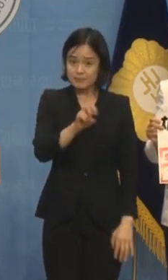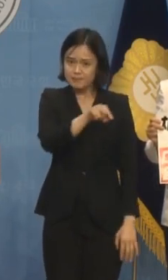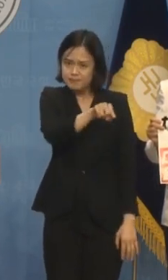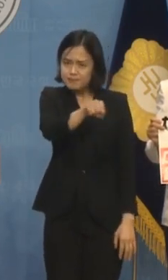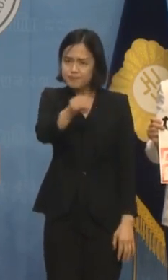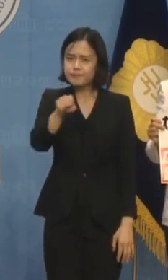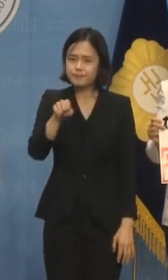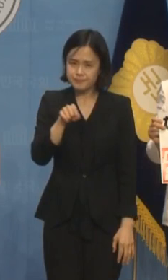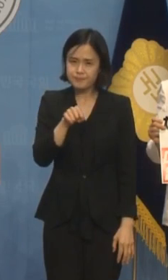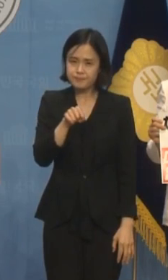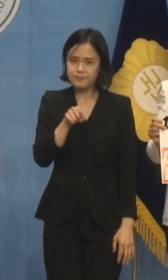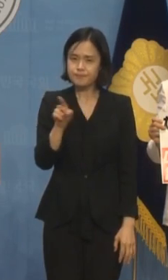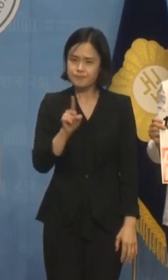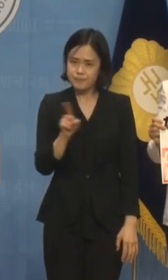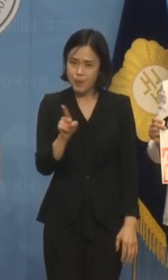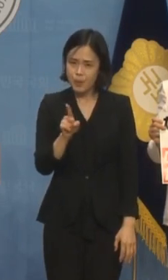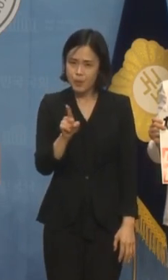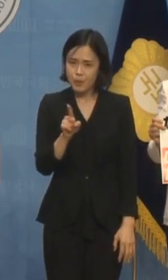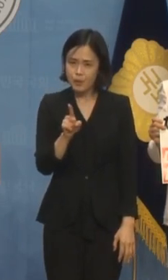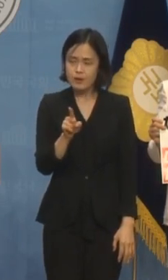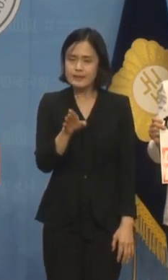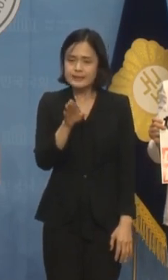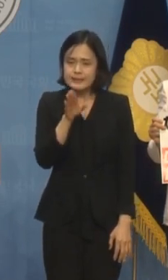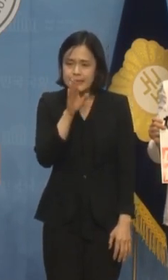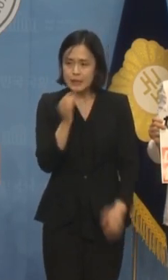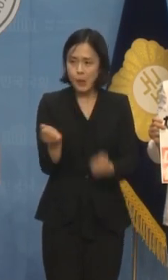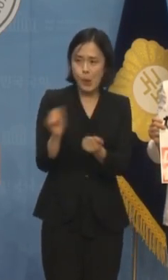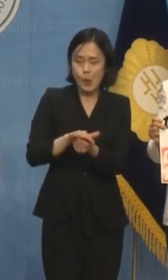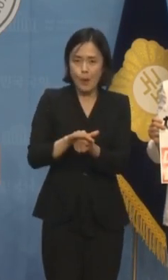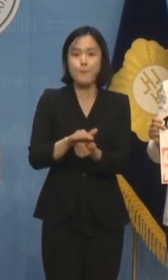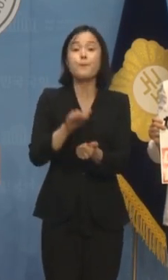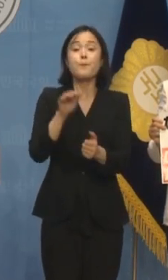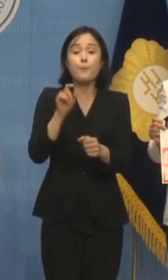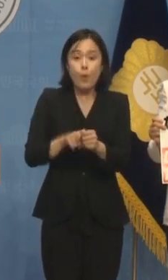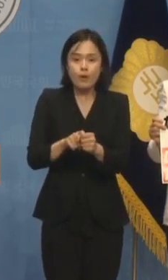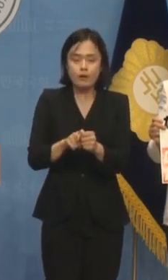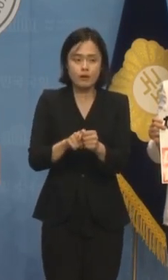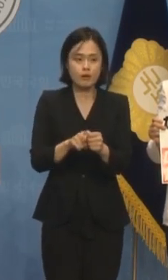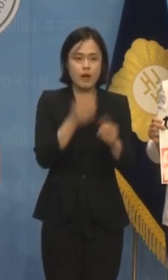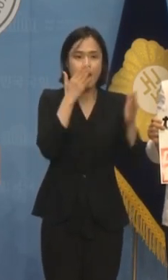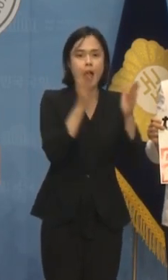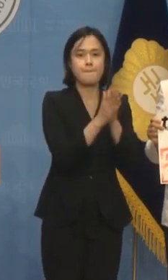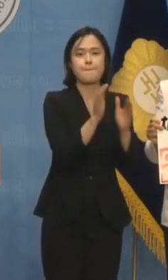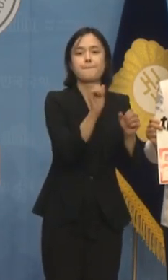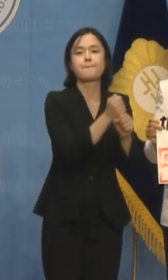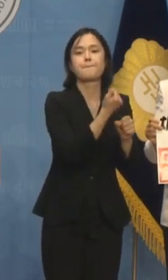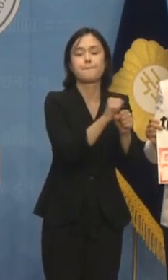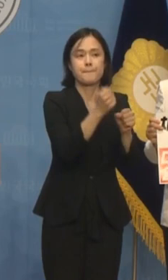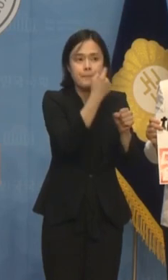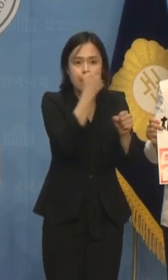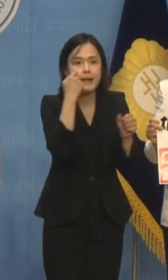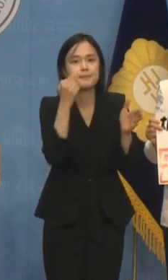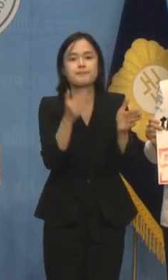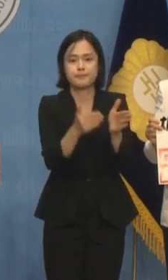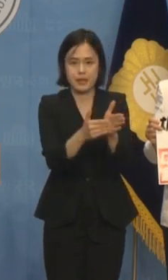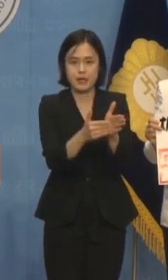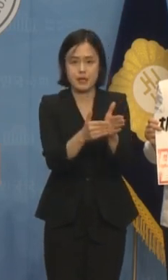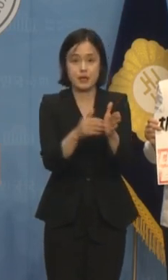실행한 조연이었음을 넉넉히 유추할 수 있는 대목입니다. 그런데 이번